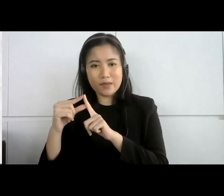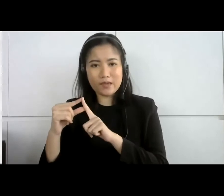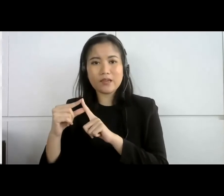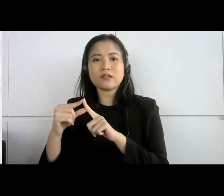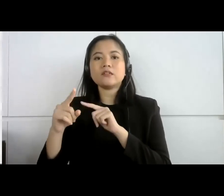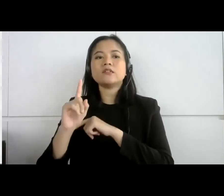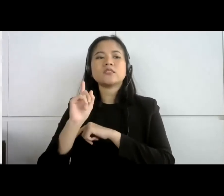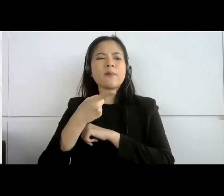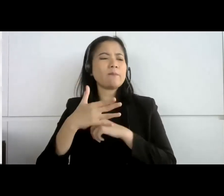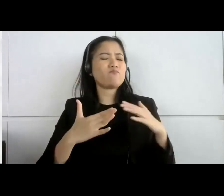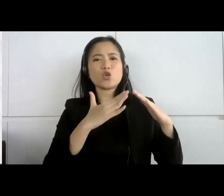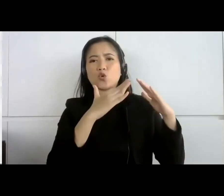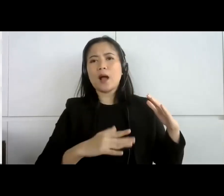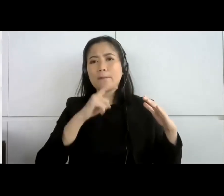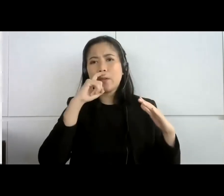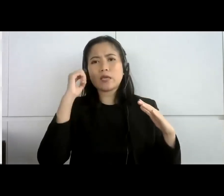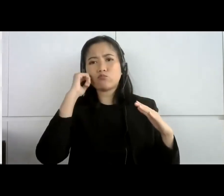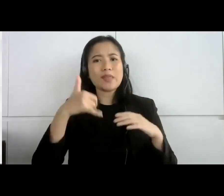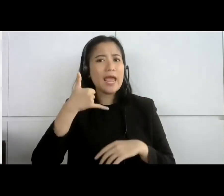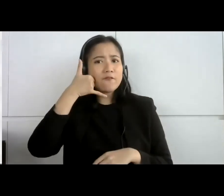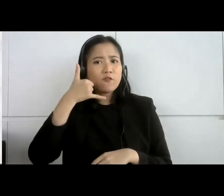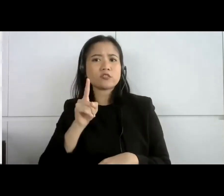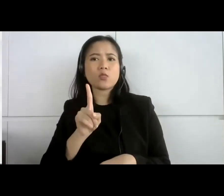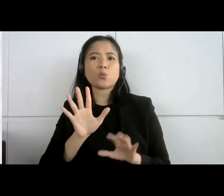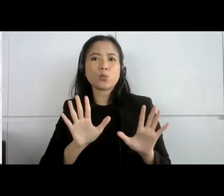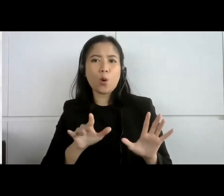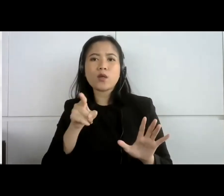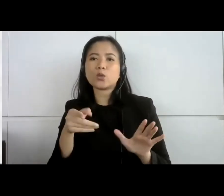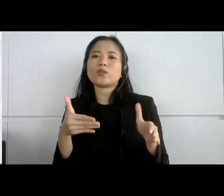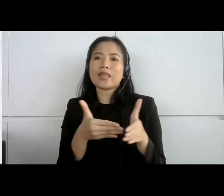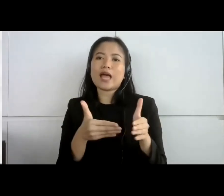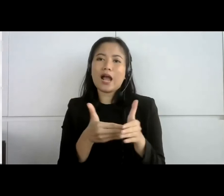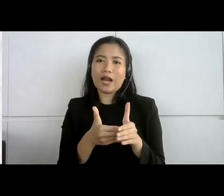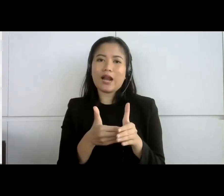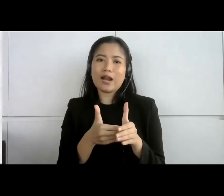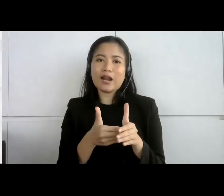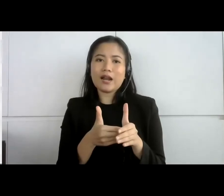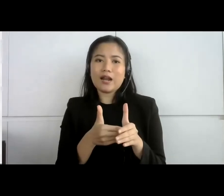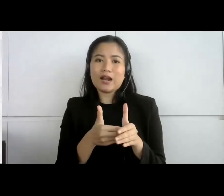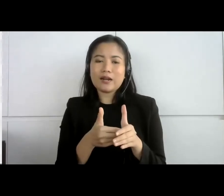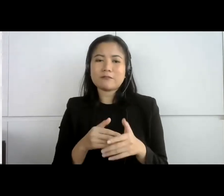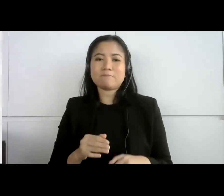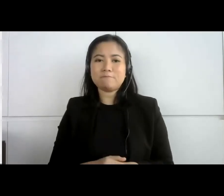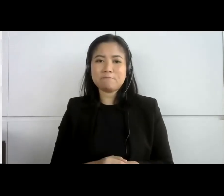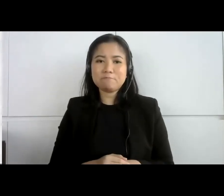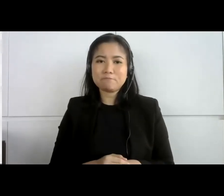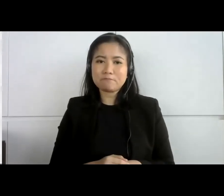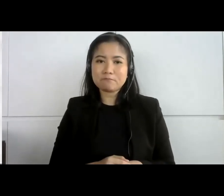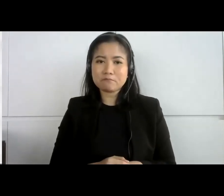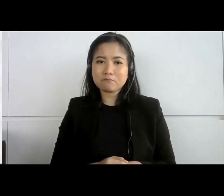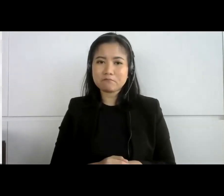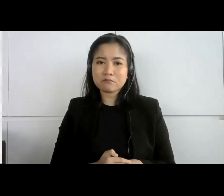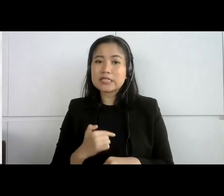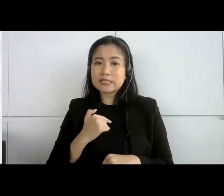karena 1 saja. Itu yang menjadi kendala dan tantangan bagi orang tua murid kepada kita semua. Baik Bapak, saya